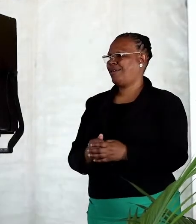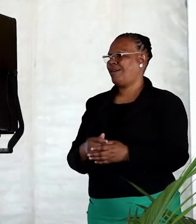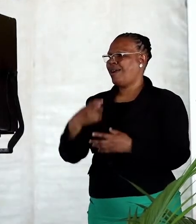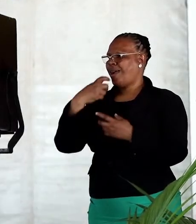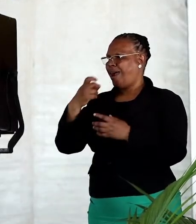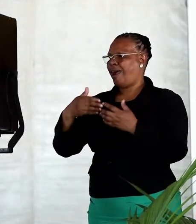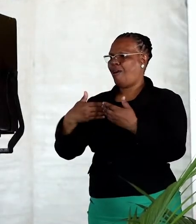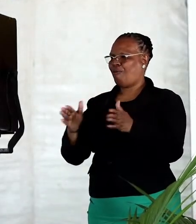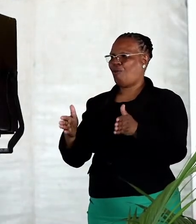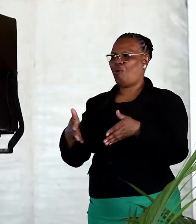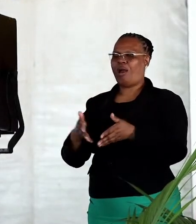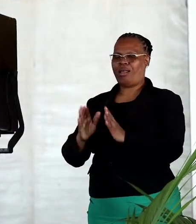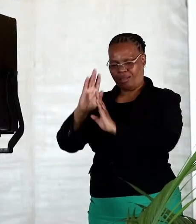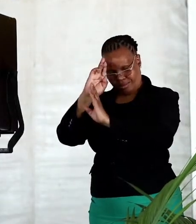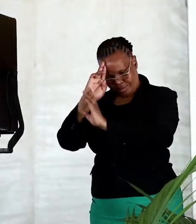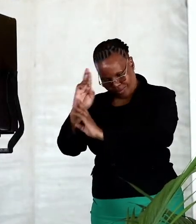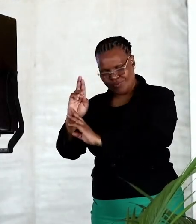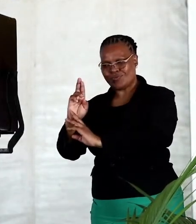Avulwandle.